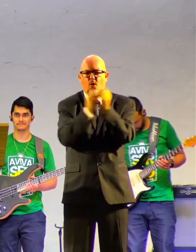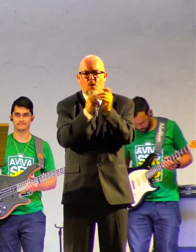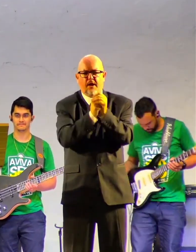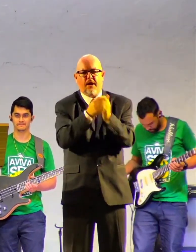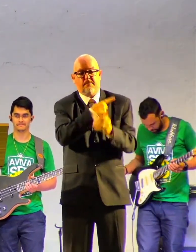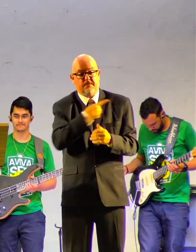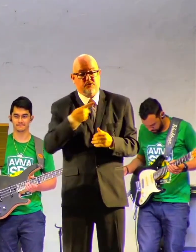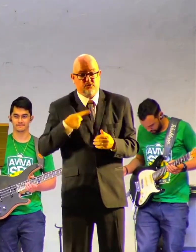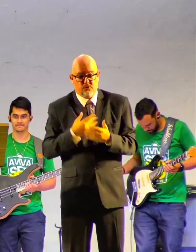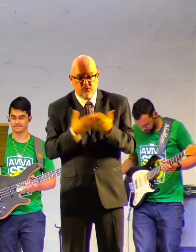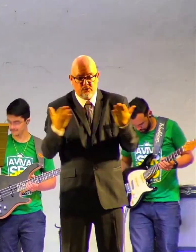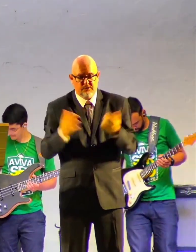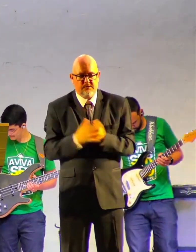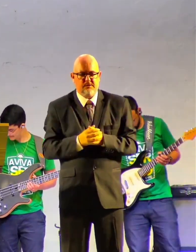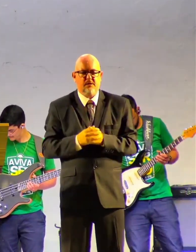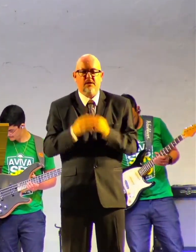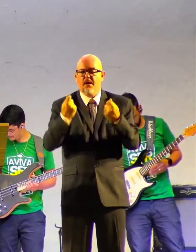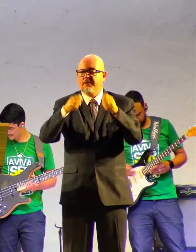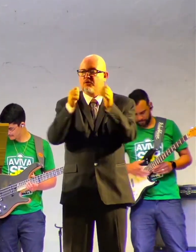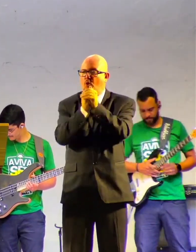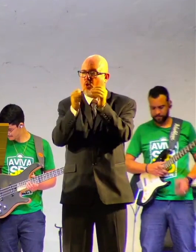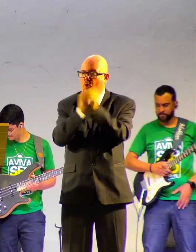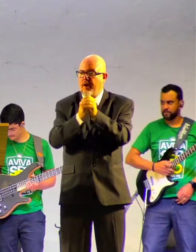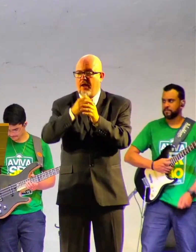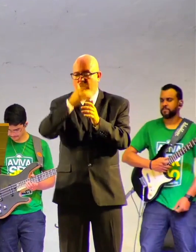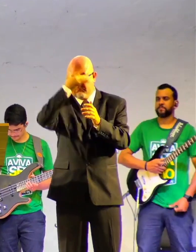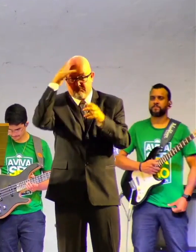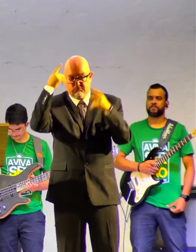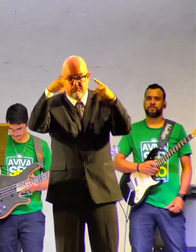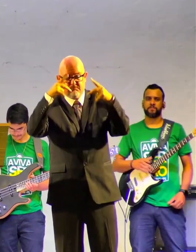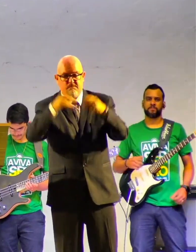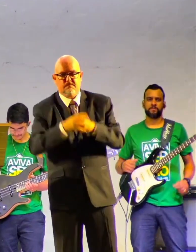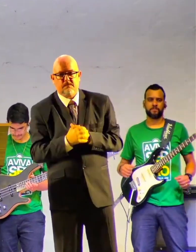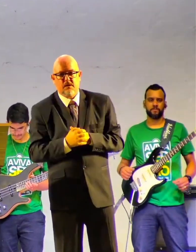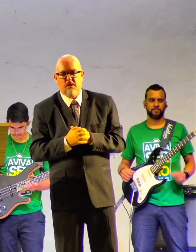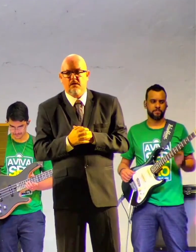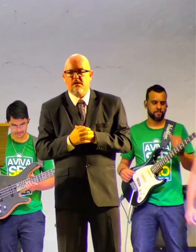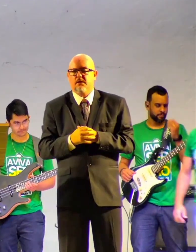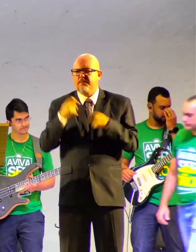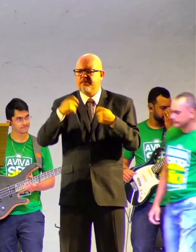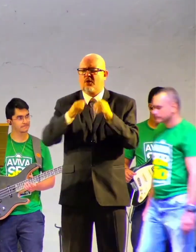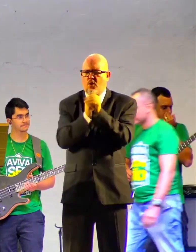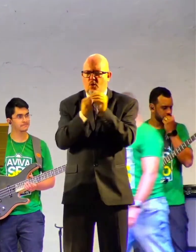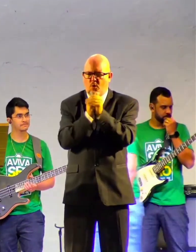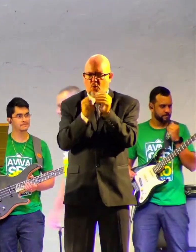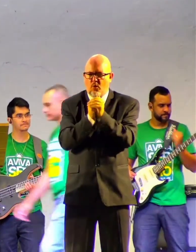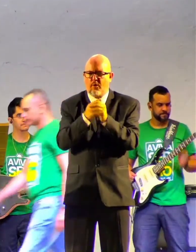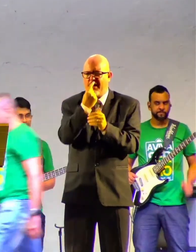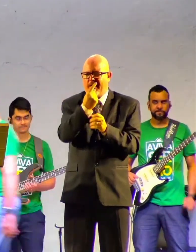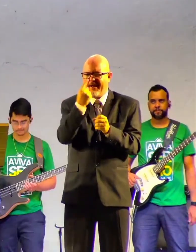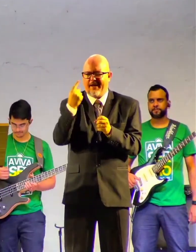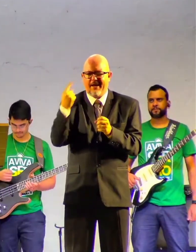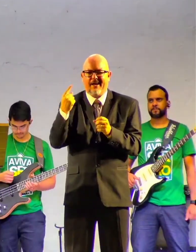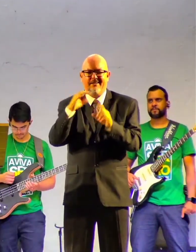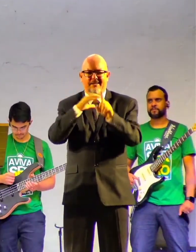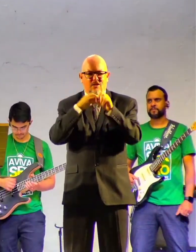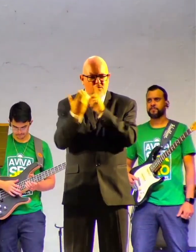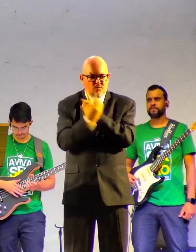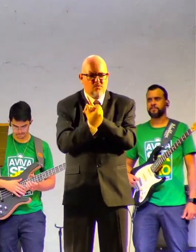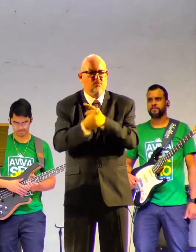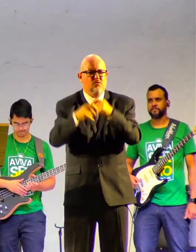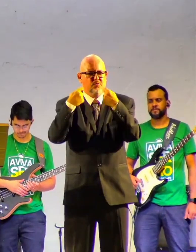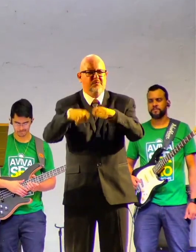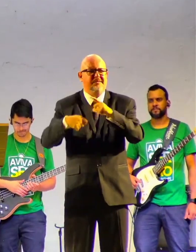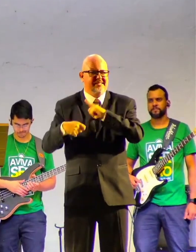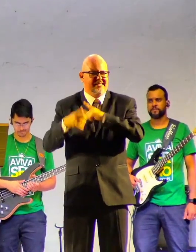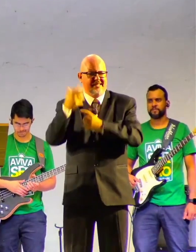nossos pastores, precisamos orar pelos nossos púlpitos, precisamos orar para que cada culto seja uma labareda